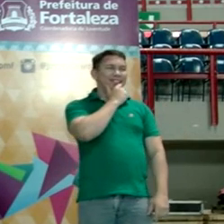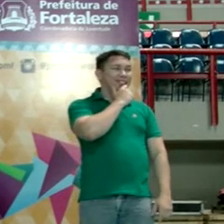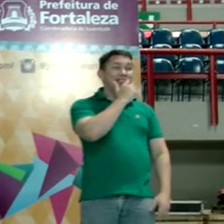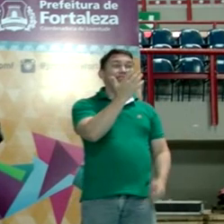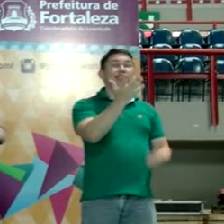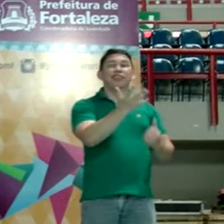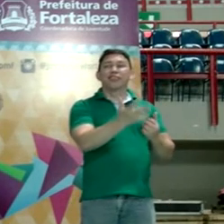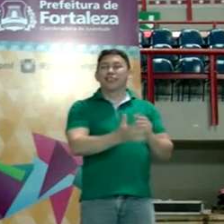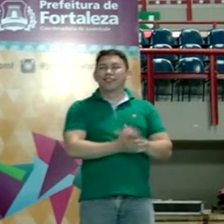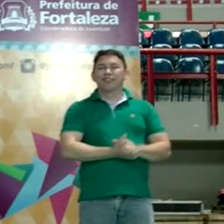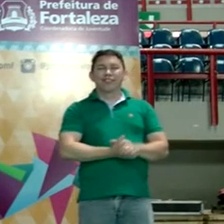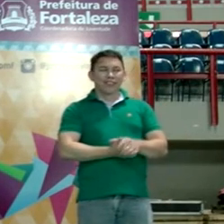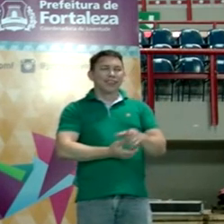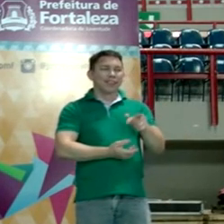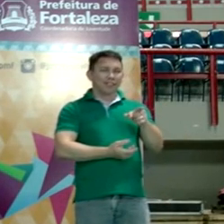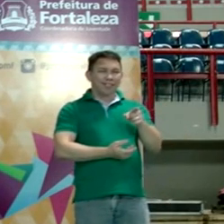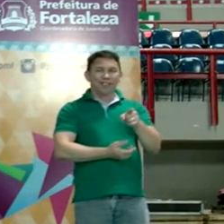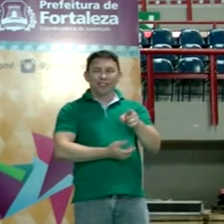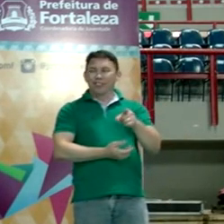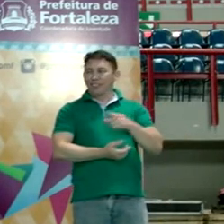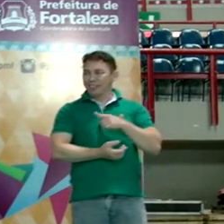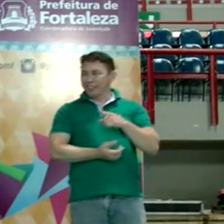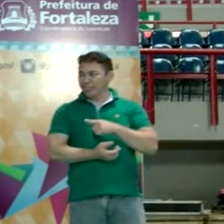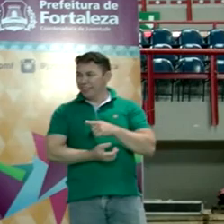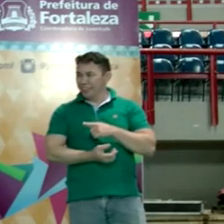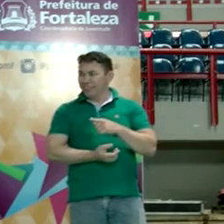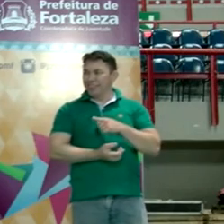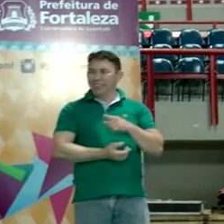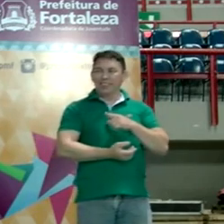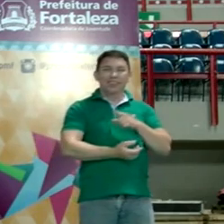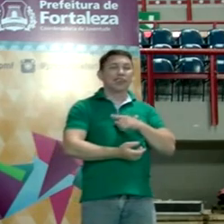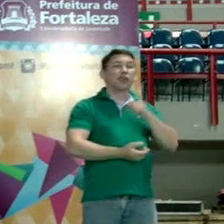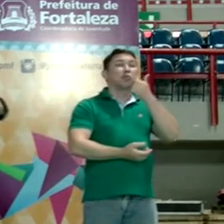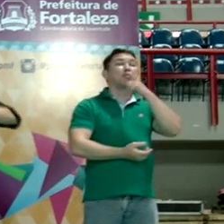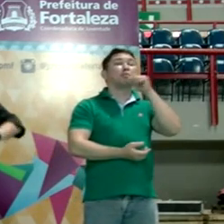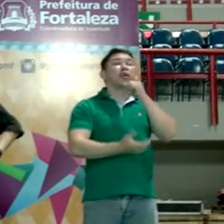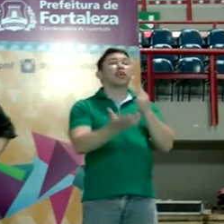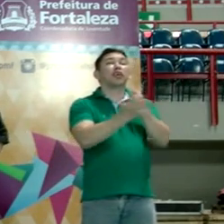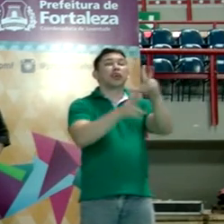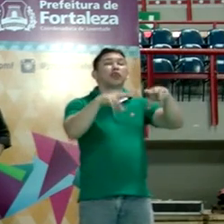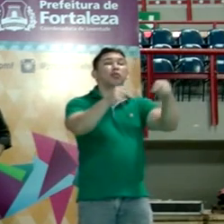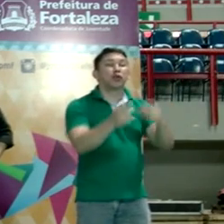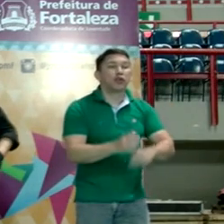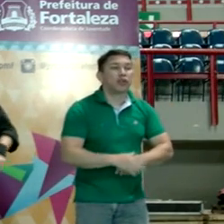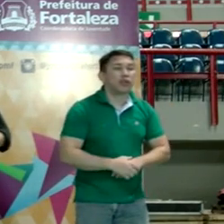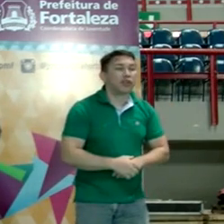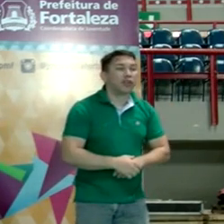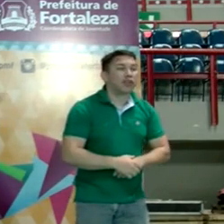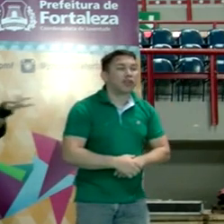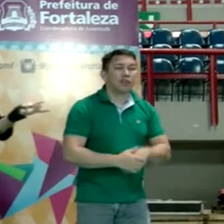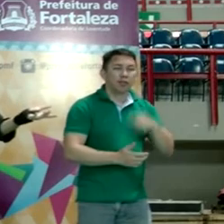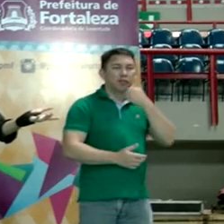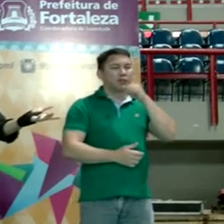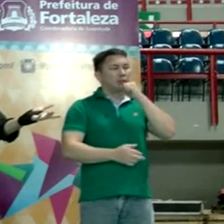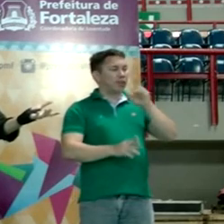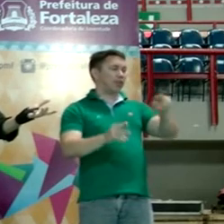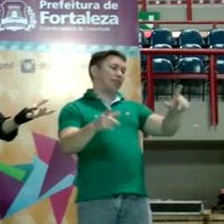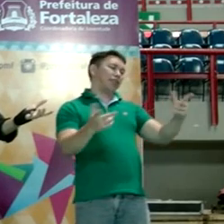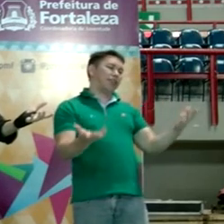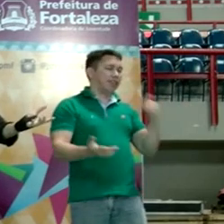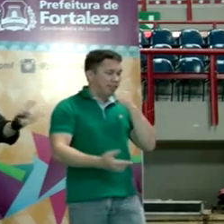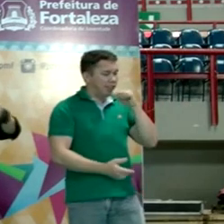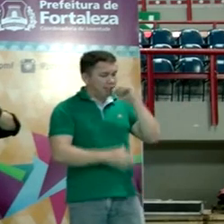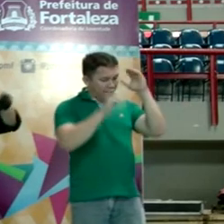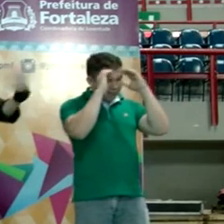Quem comprou presente? Mas essa aqui deu. Rapaz, para o namorado você não dá não. Mas para o dia das mães, quem comprou presente? Olha aí. Ai, mãe é outra coisa, né, meu